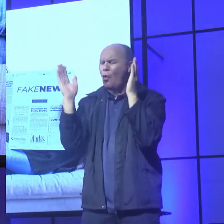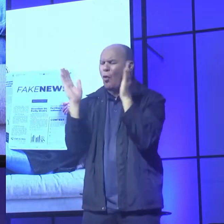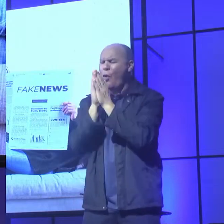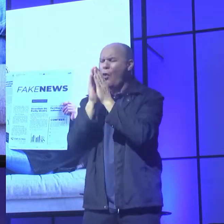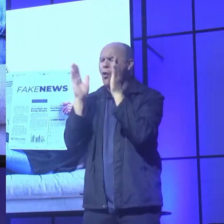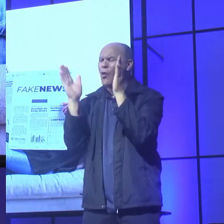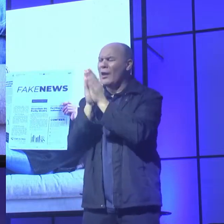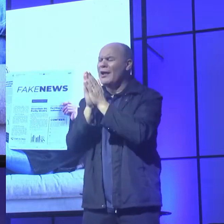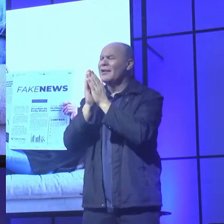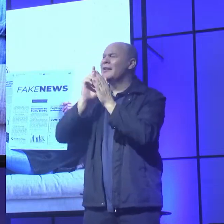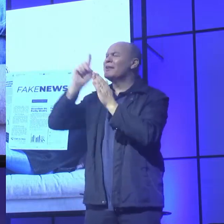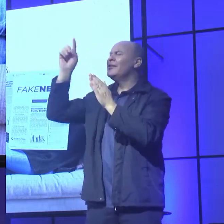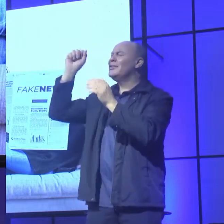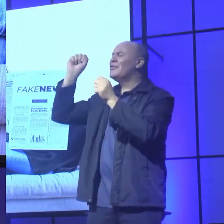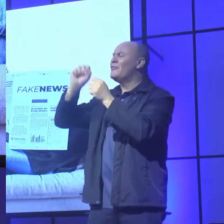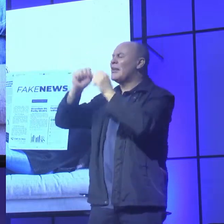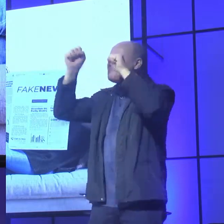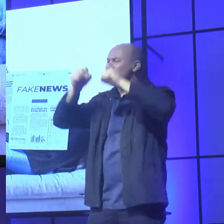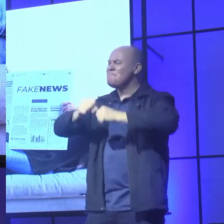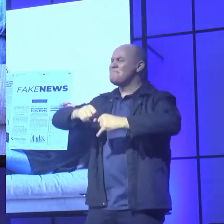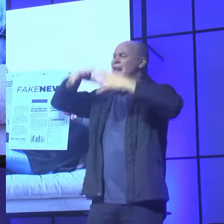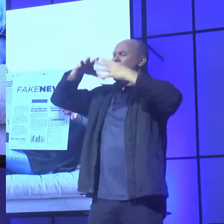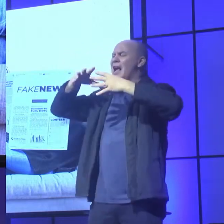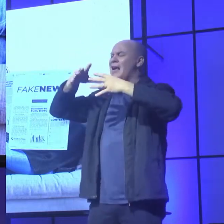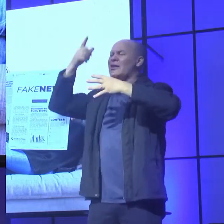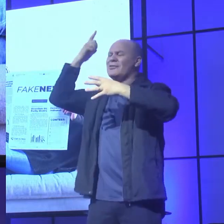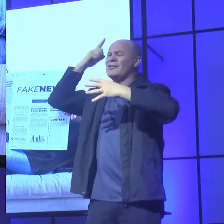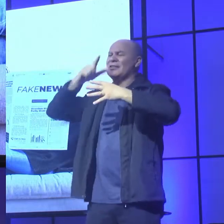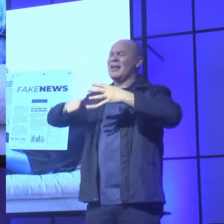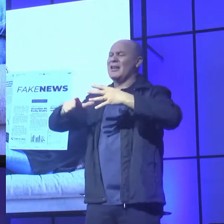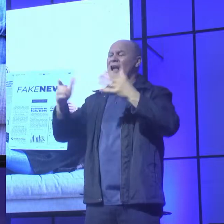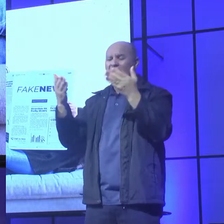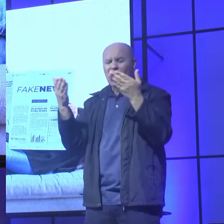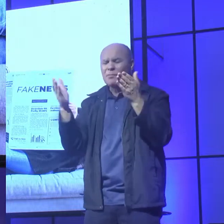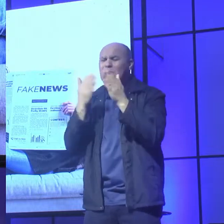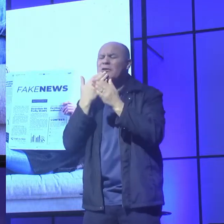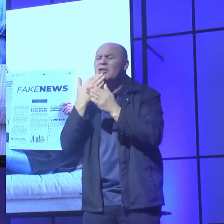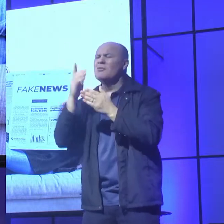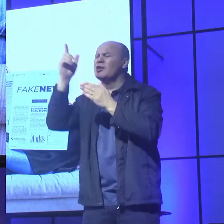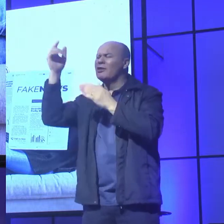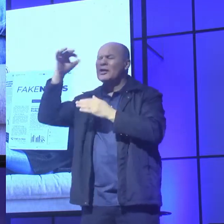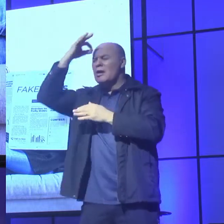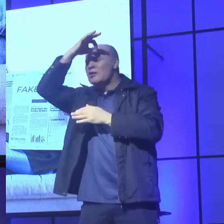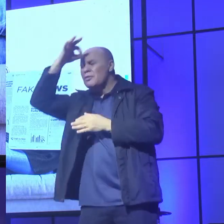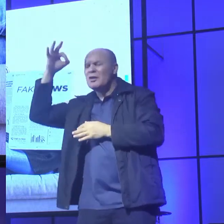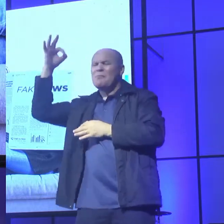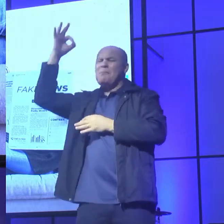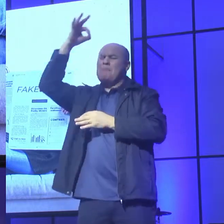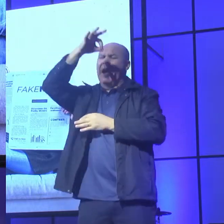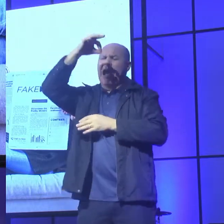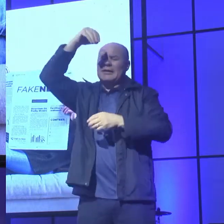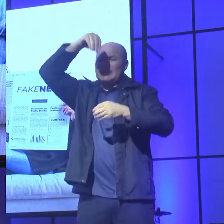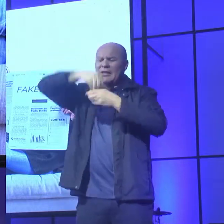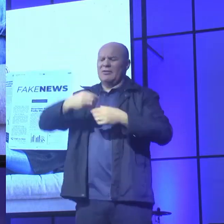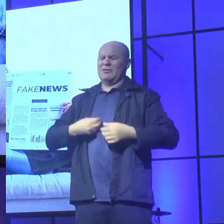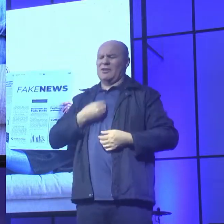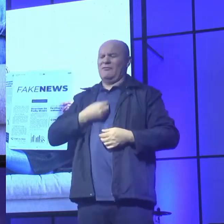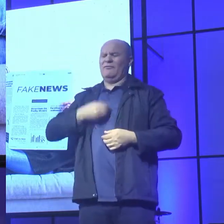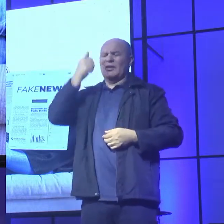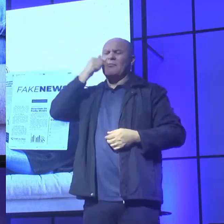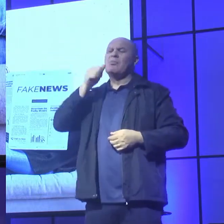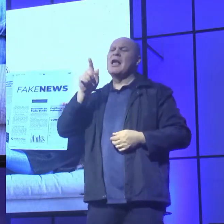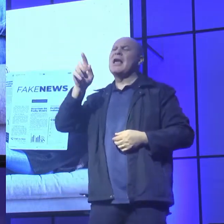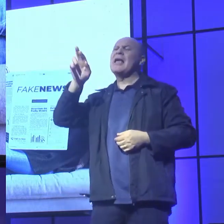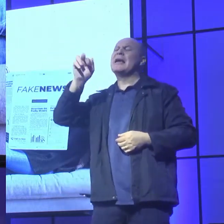vida dela, Senhor, intervém sobre a sua história, em o nome de Jesus, trazendo cura, restauração plena